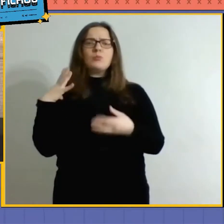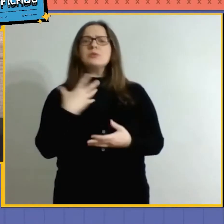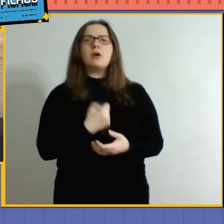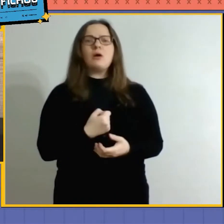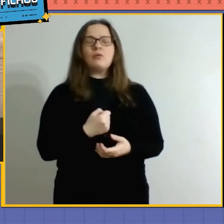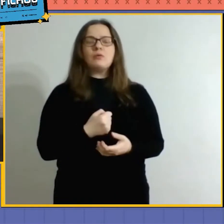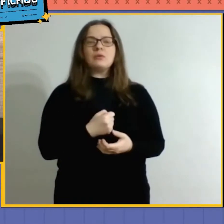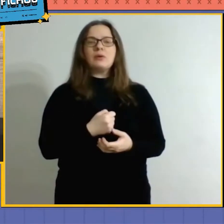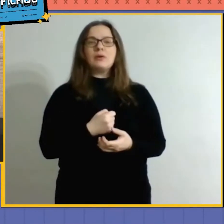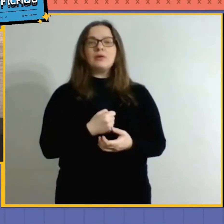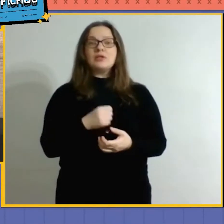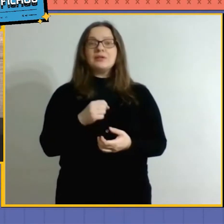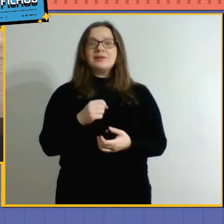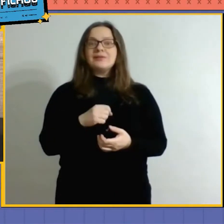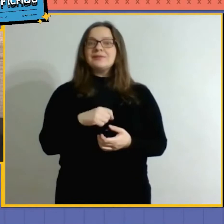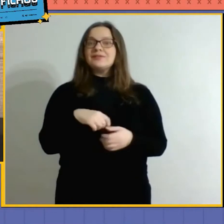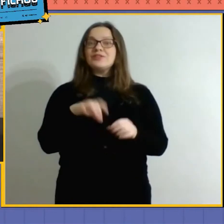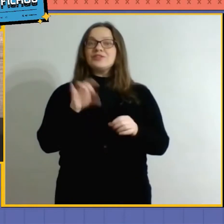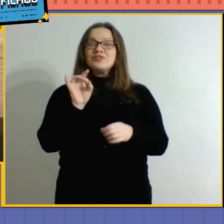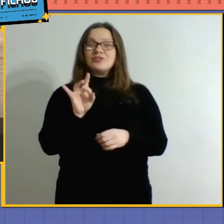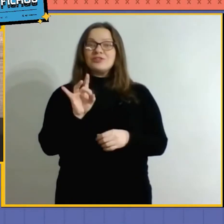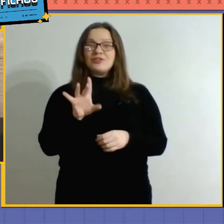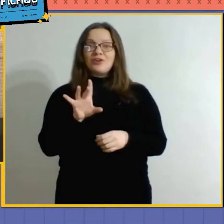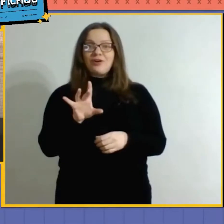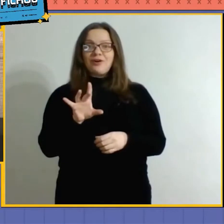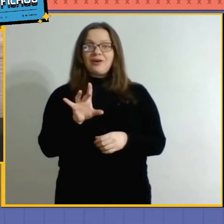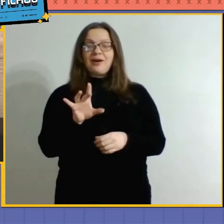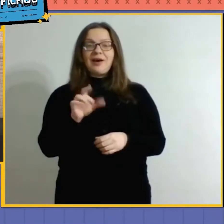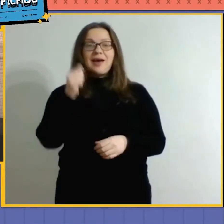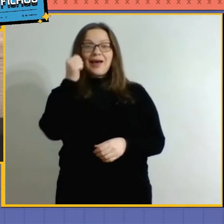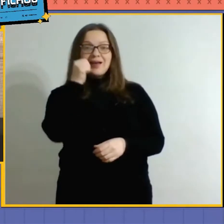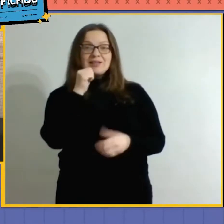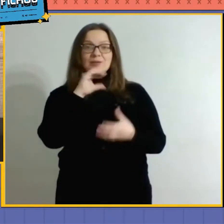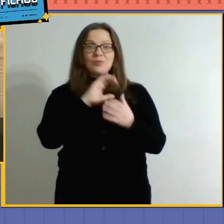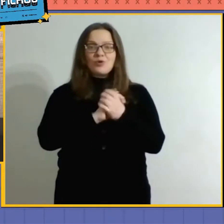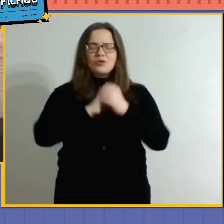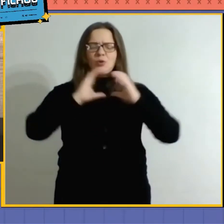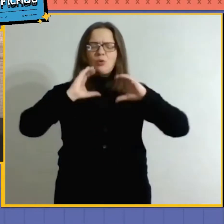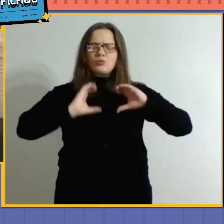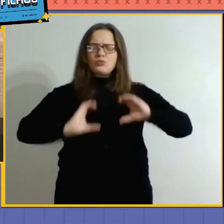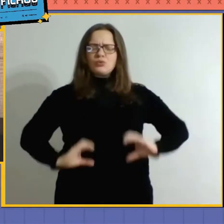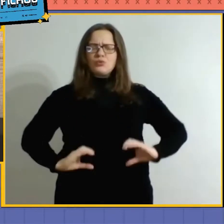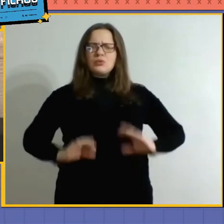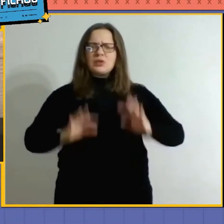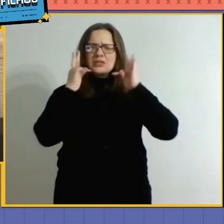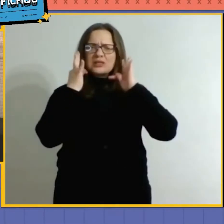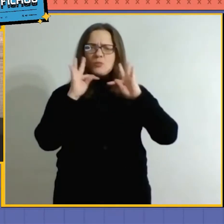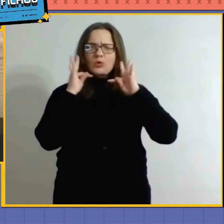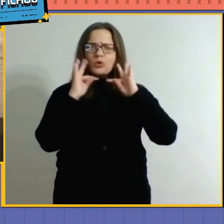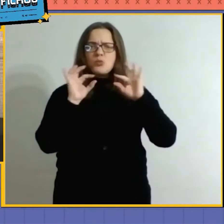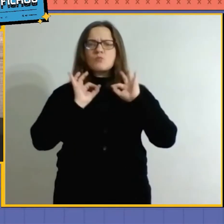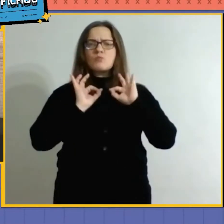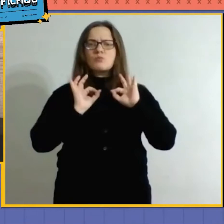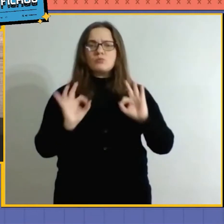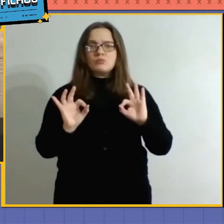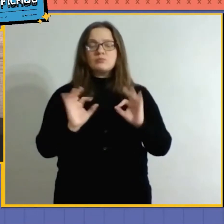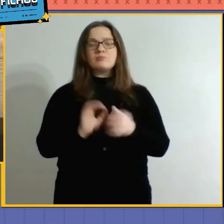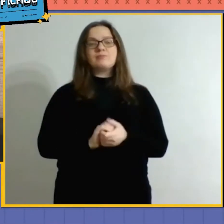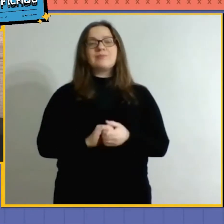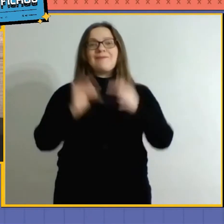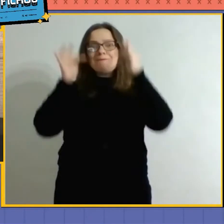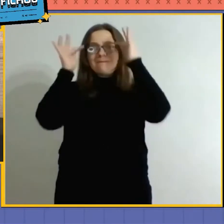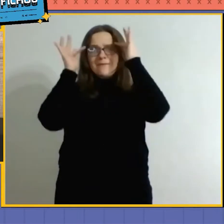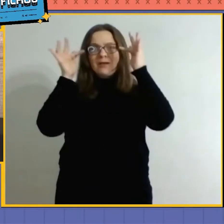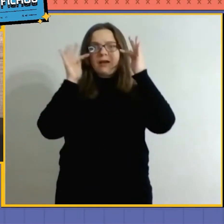da conduta da sua esposa olha que Rita adolescente veja que não é só uma questão de falar